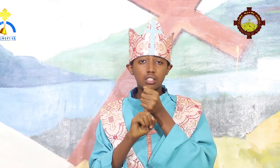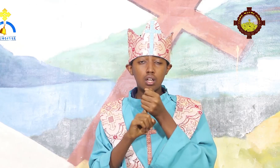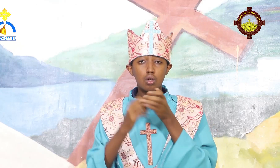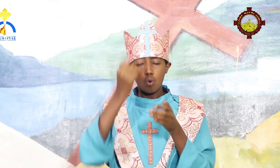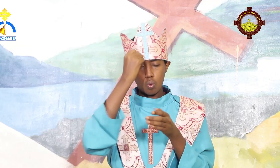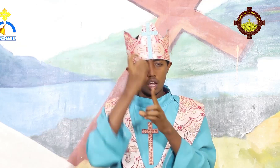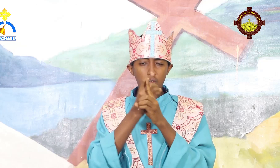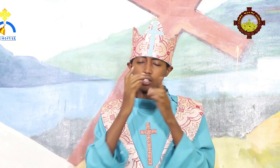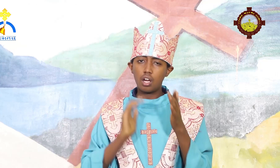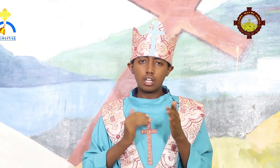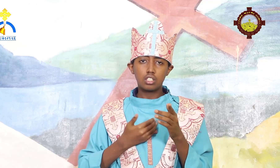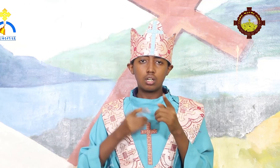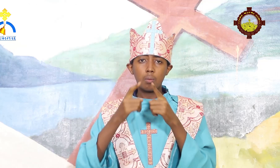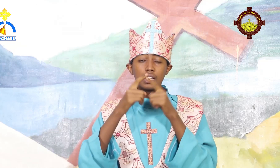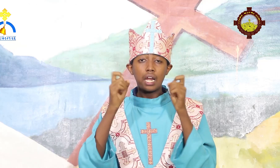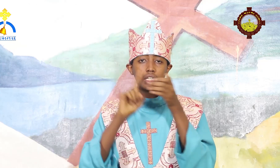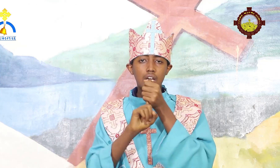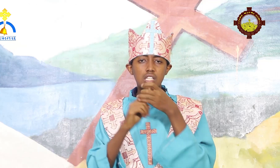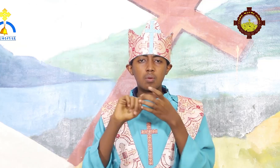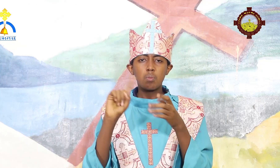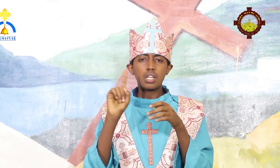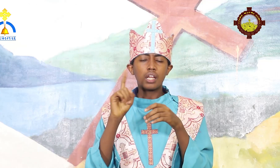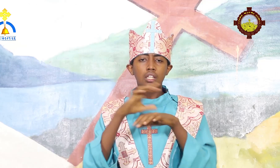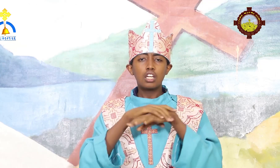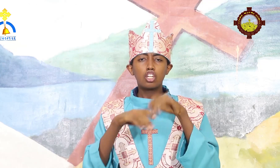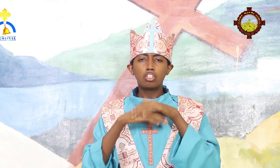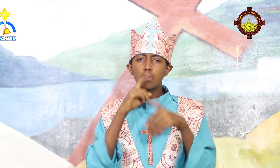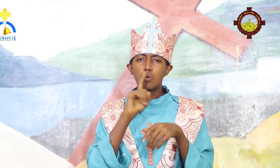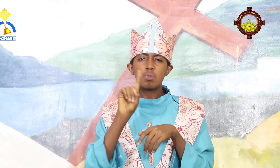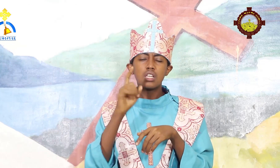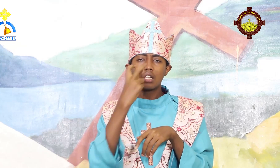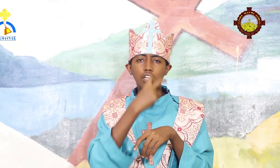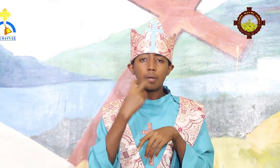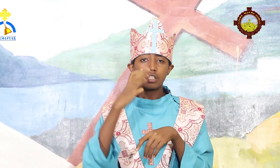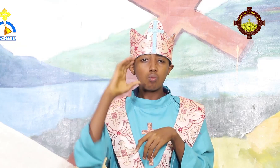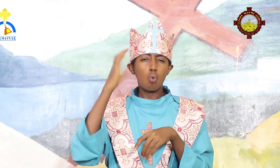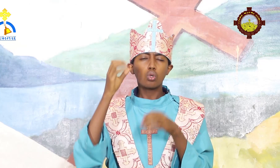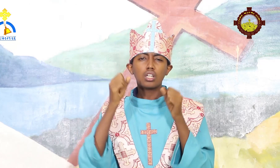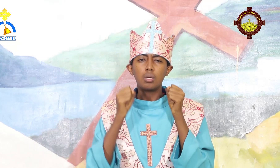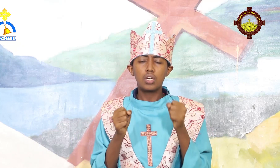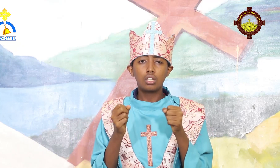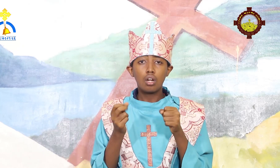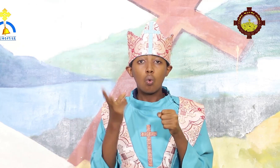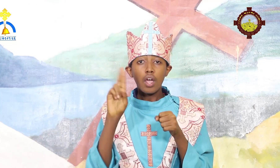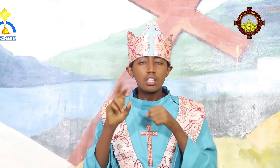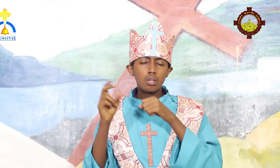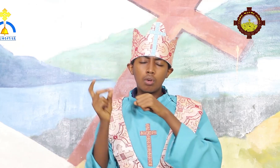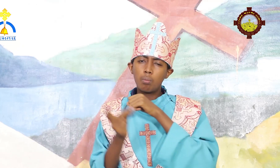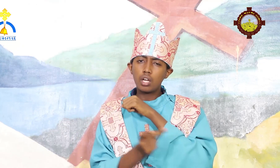ወይ ፈጣሪያችን በጠላት ተያዘ ምን አይነት እጅ ነው ምንስ አንደበት መቆጣት የሚችል ወይስ